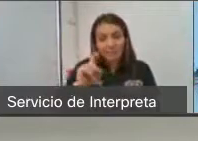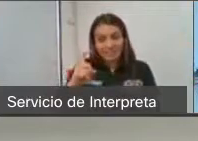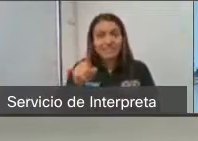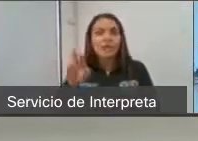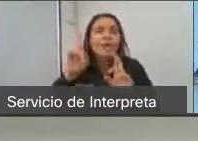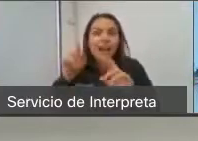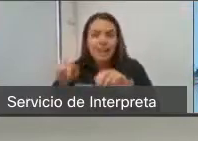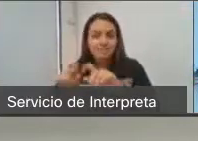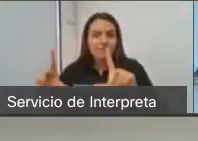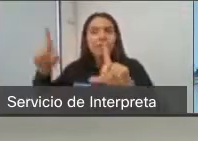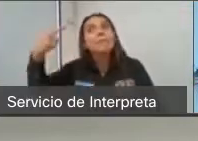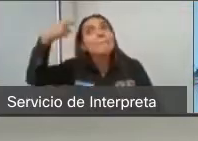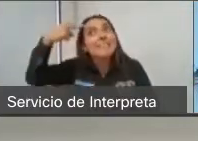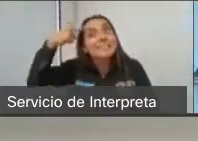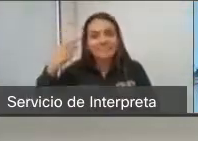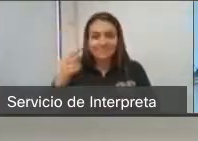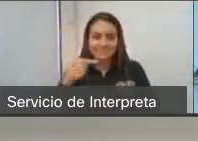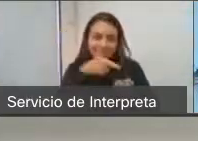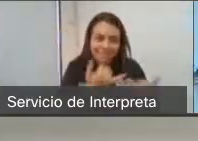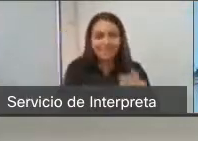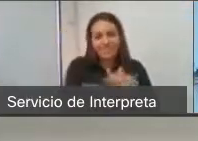esto que nos ocurre.